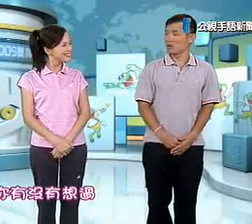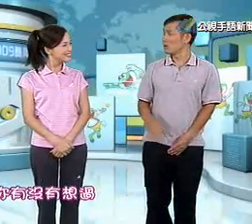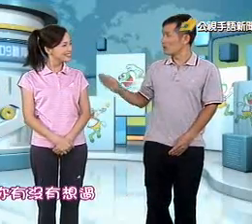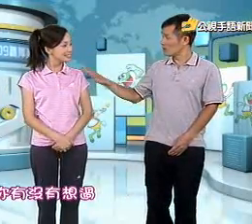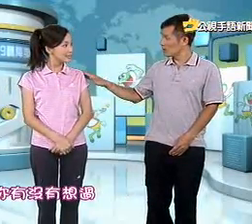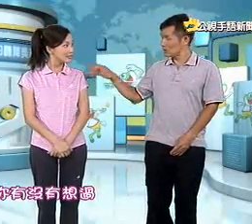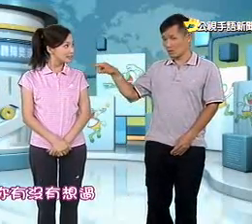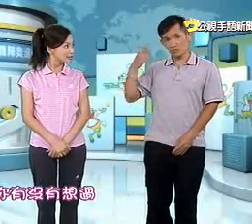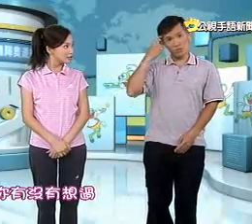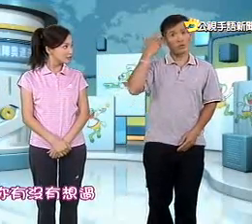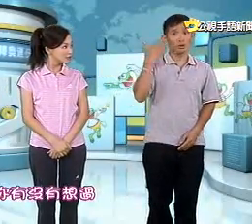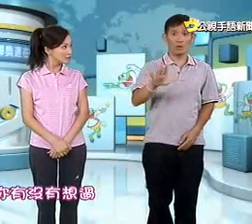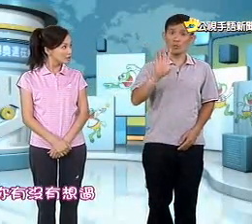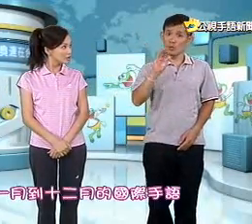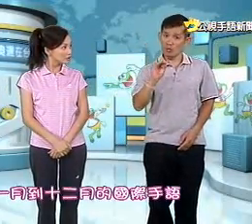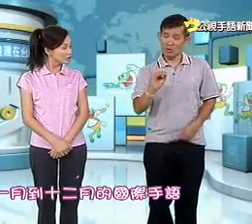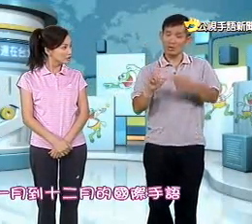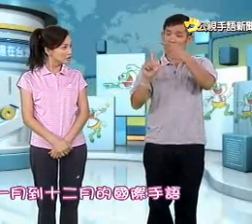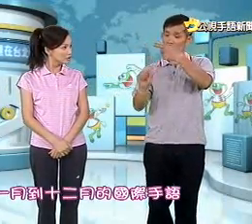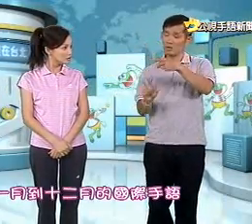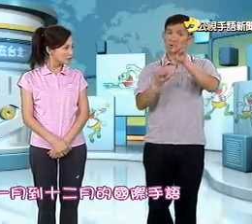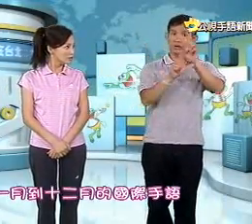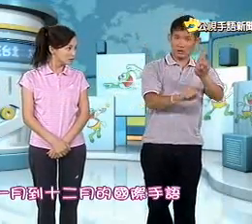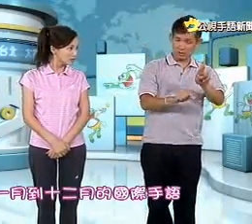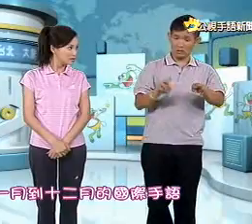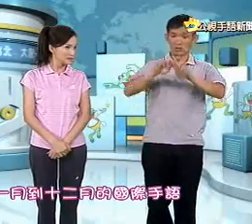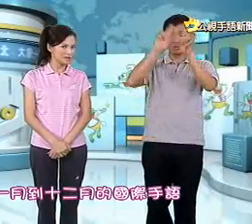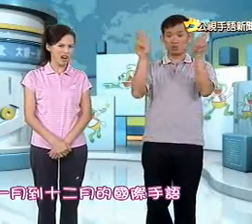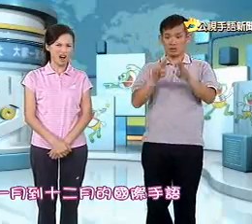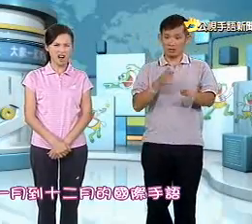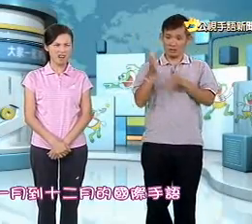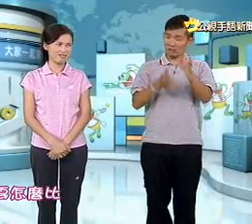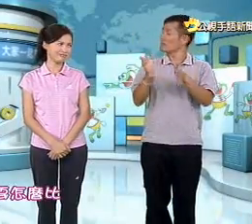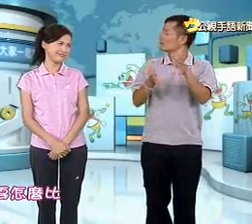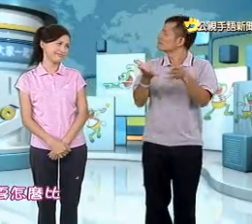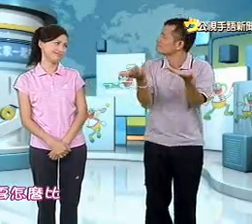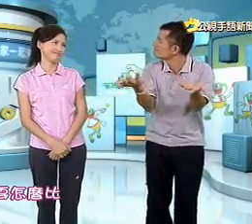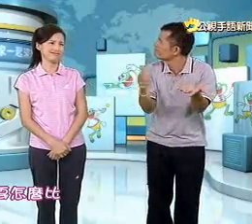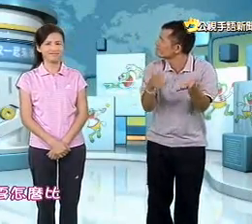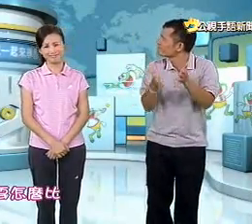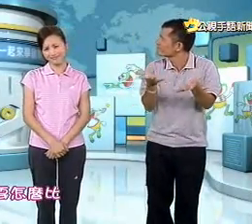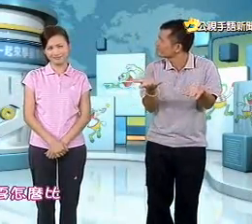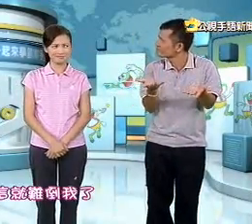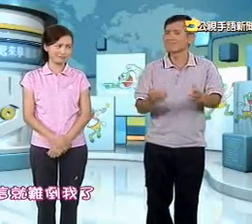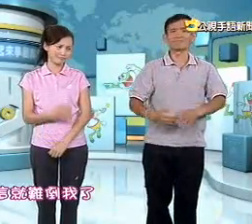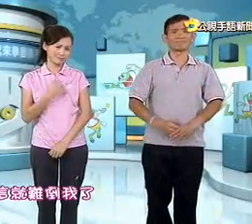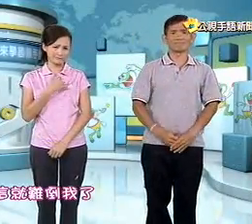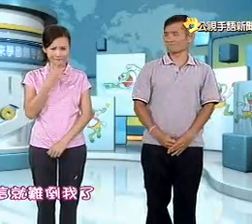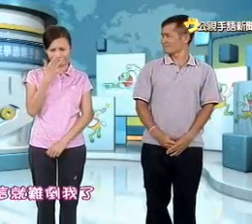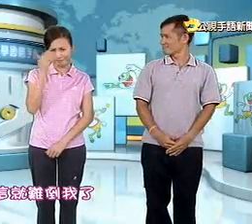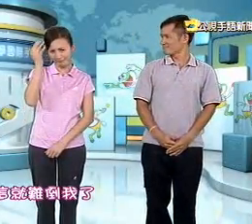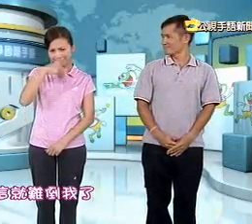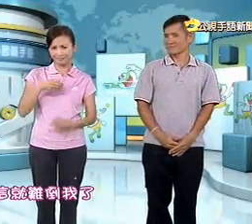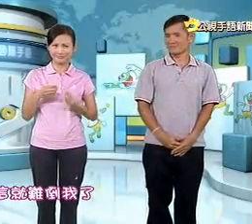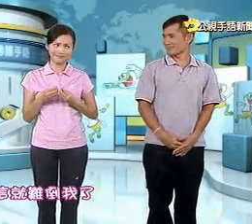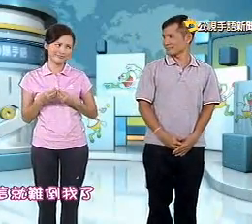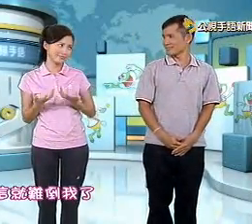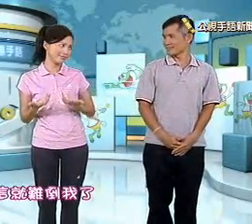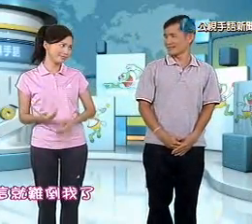啊，那你有没有想过1月到12月的国际手语要怎么比呢？ 这就难 倒我